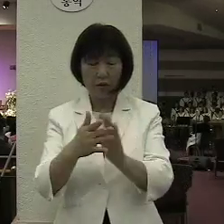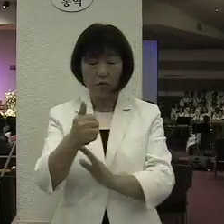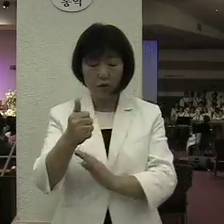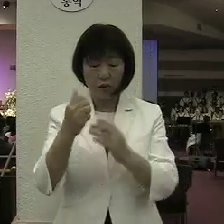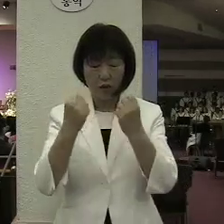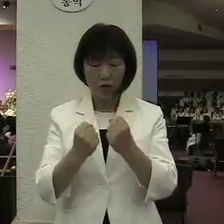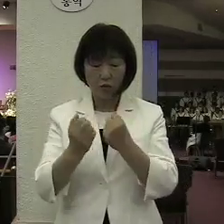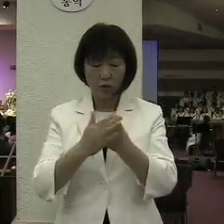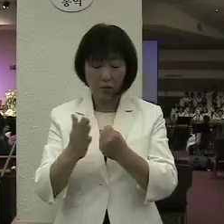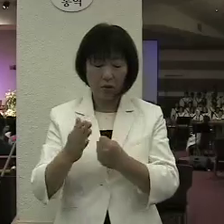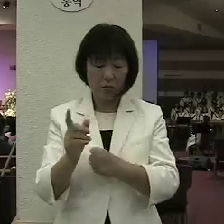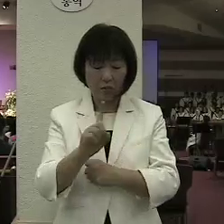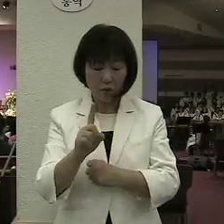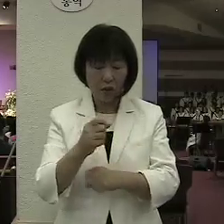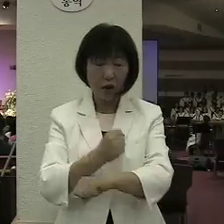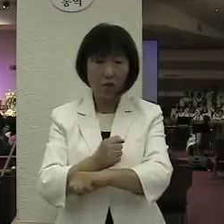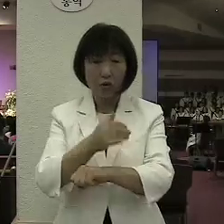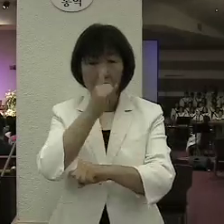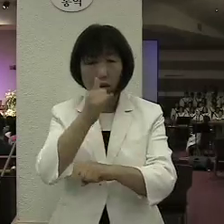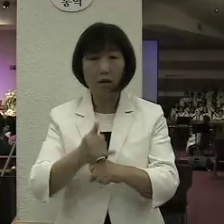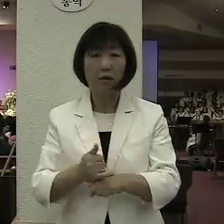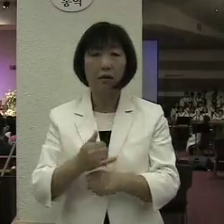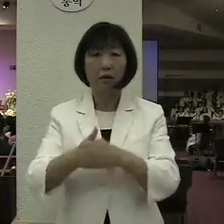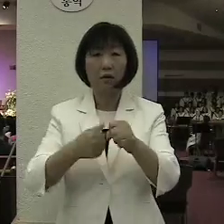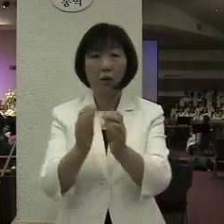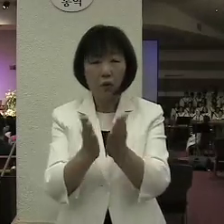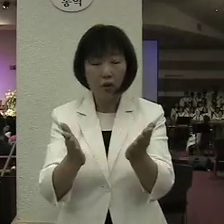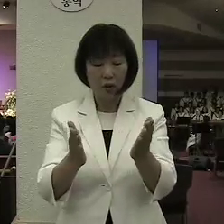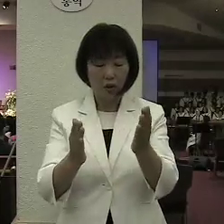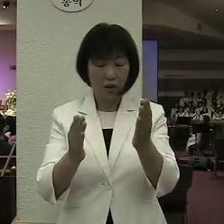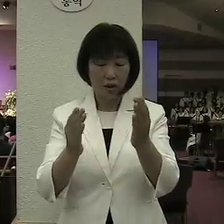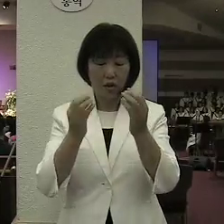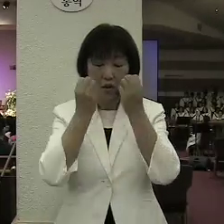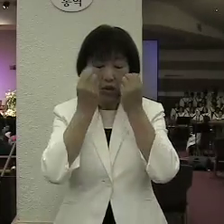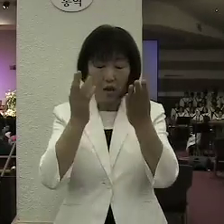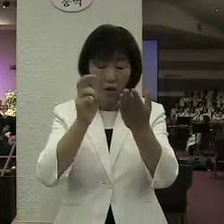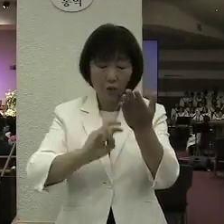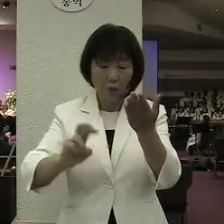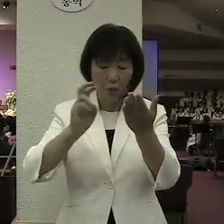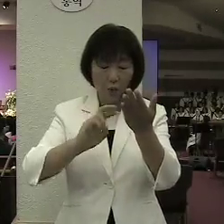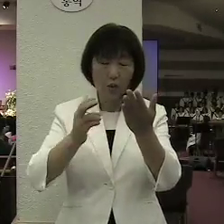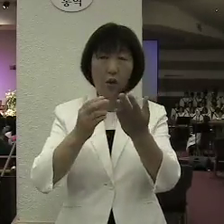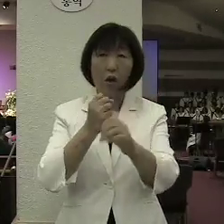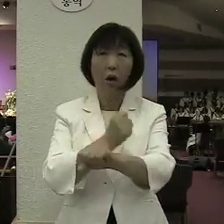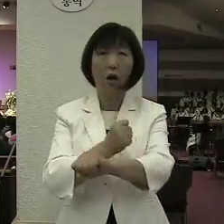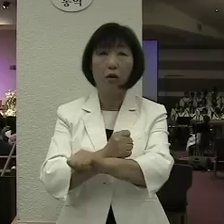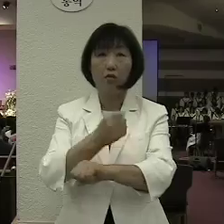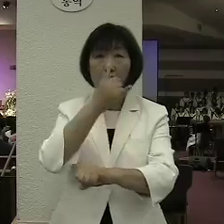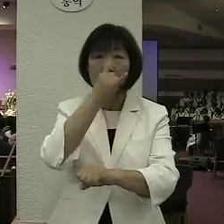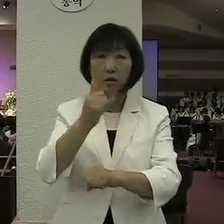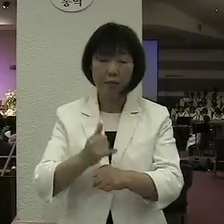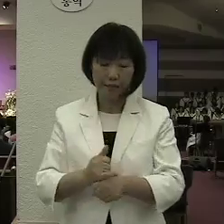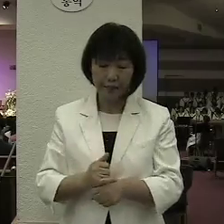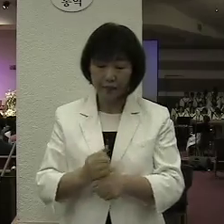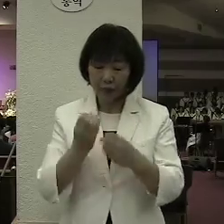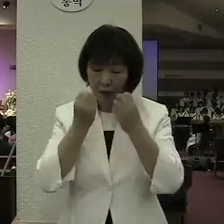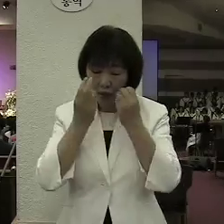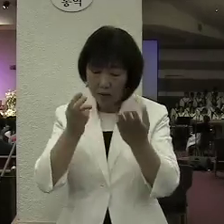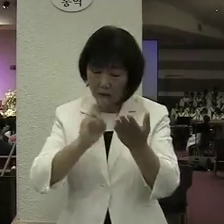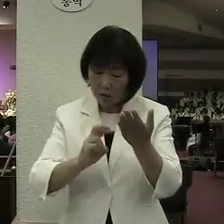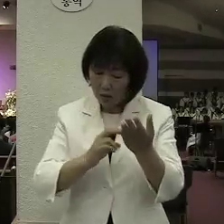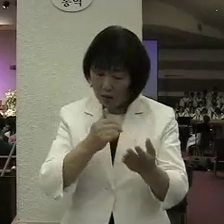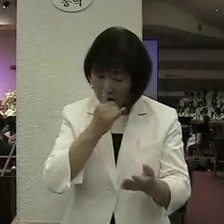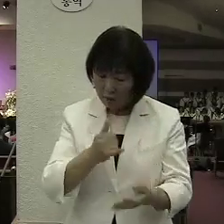이름 사망 권세 이기신 그 이름으로 기도할 때 우리의 기도가 하나님께로 연락되는 기도이며 그